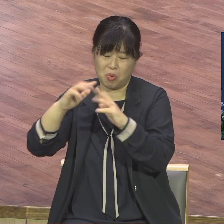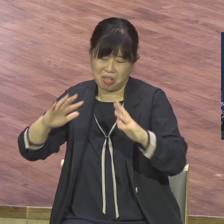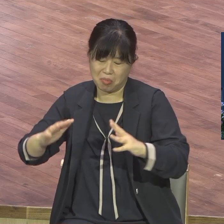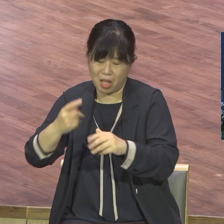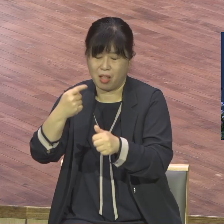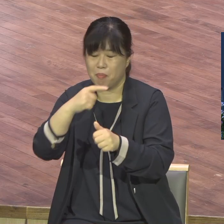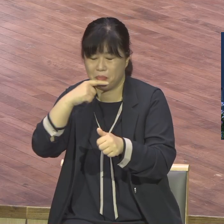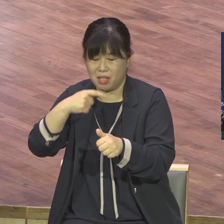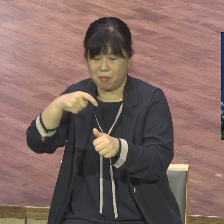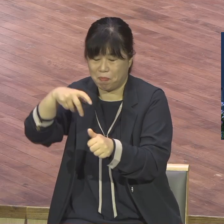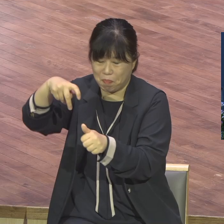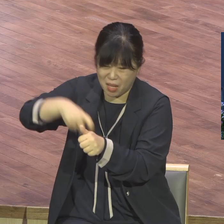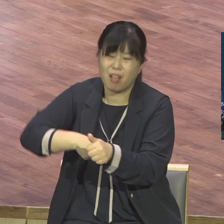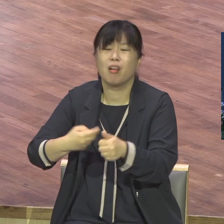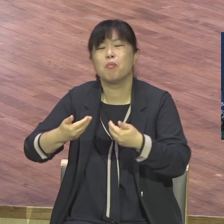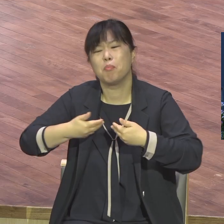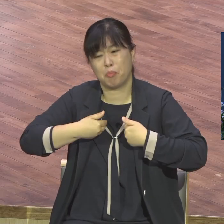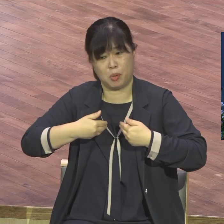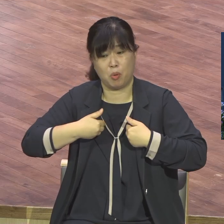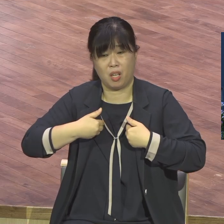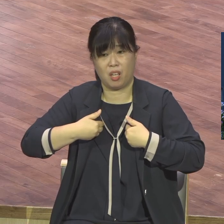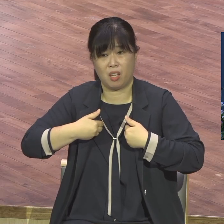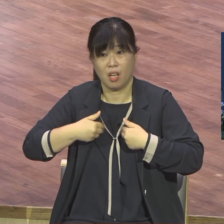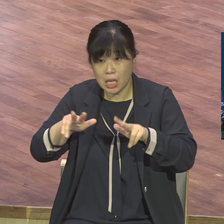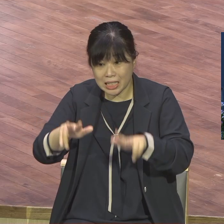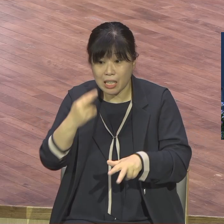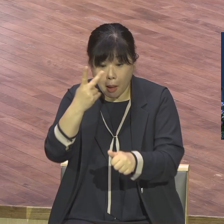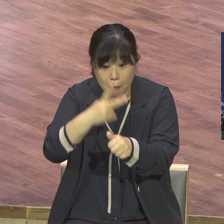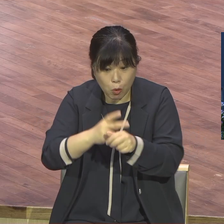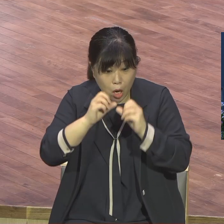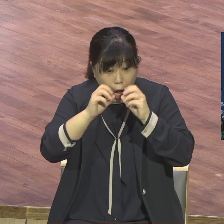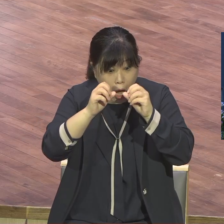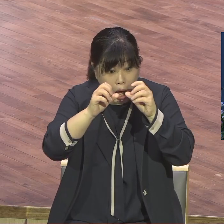지역 우리가 복음화하자.